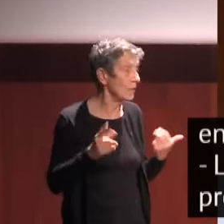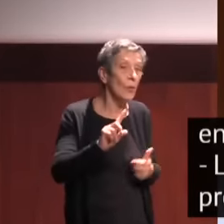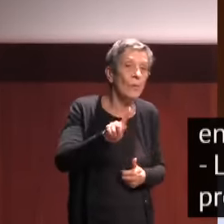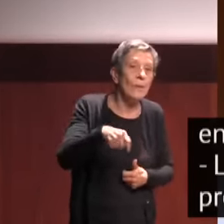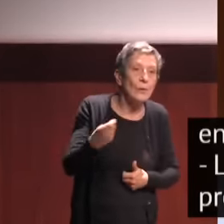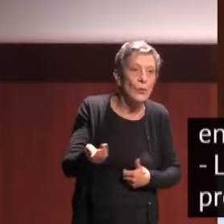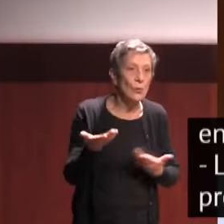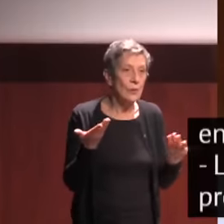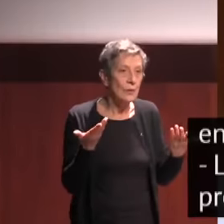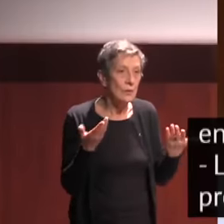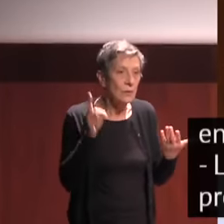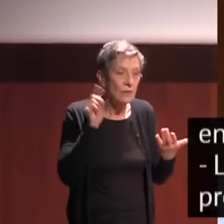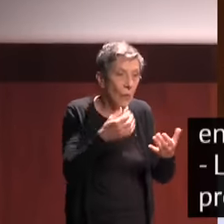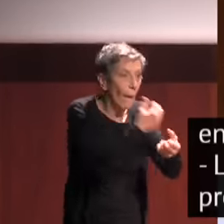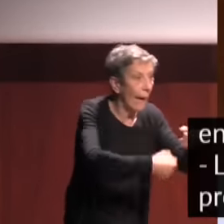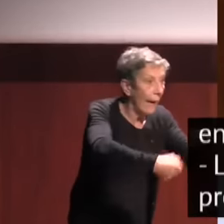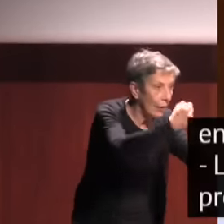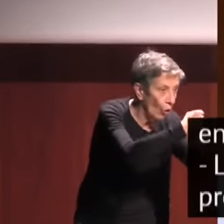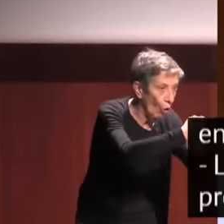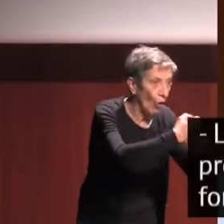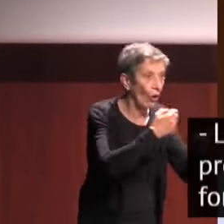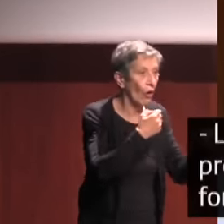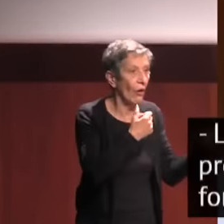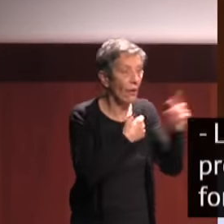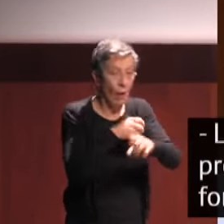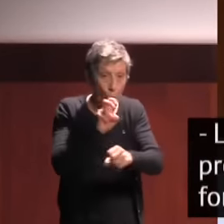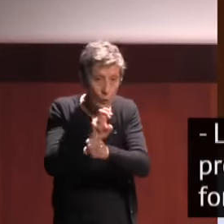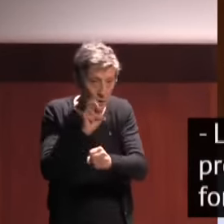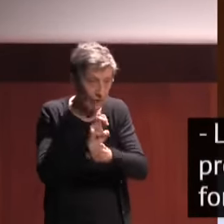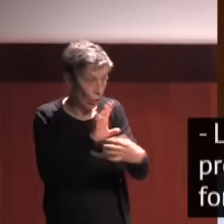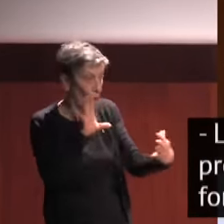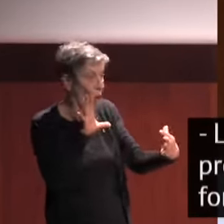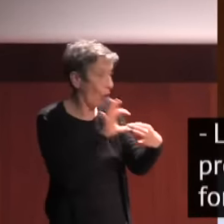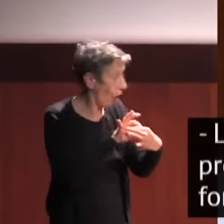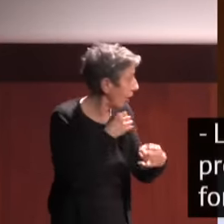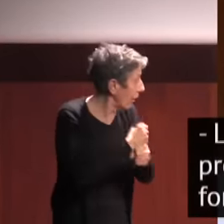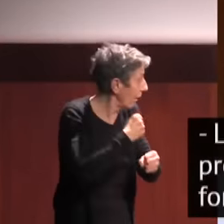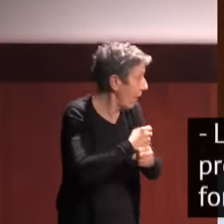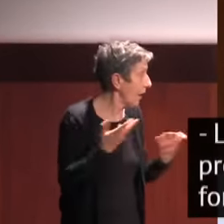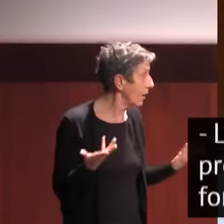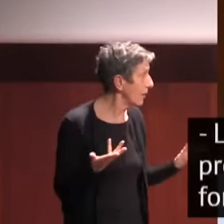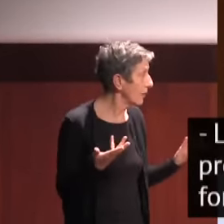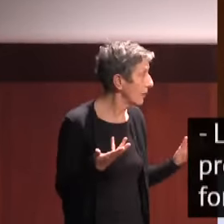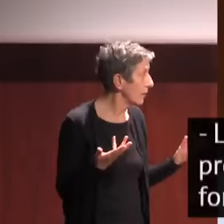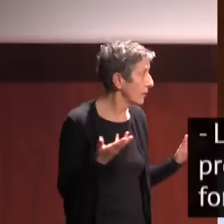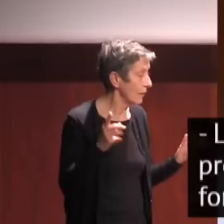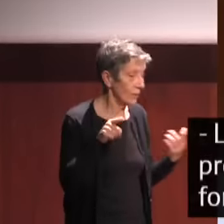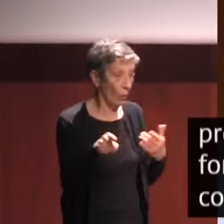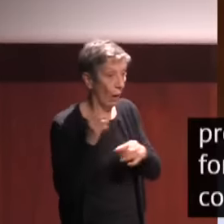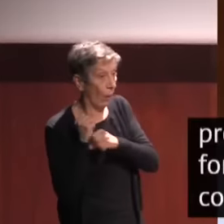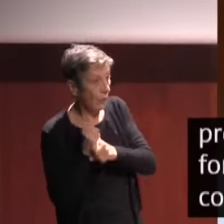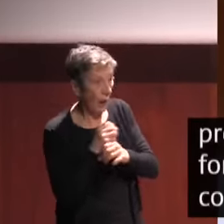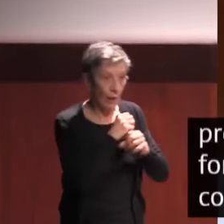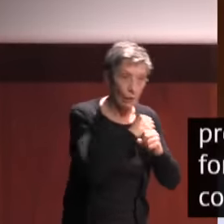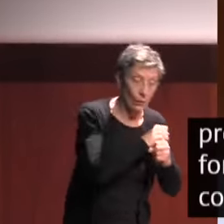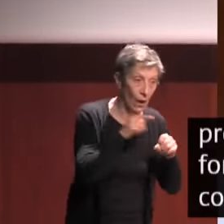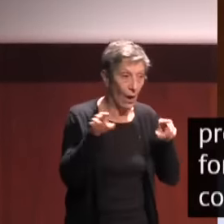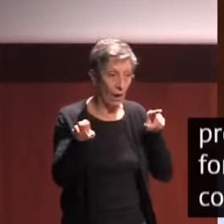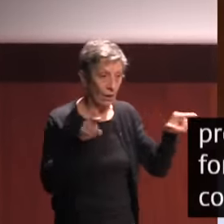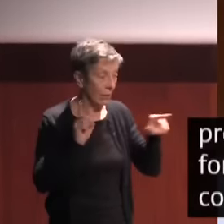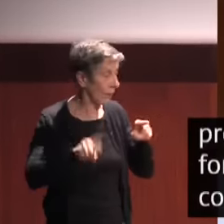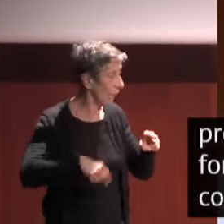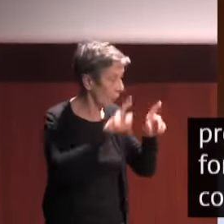travail qui se fait autant avec le créateur qu'avec le conservateur. Chacun doit tenir compte des contraintes de l'autre, de la volonté de